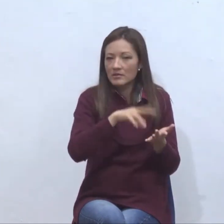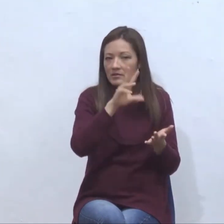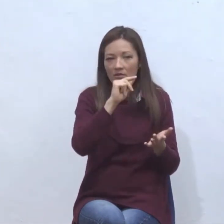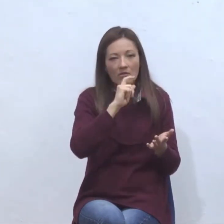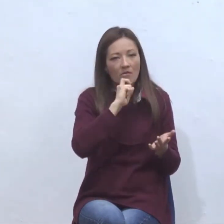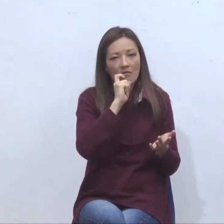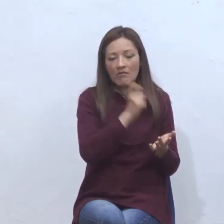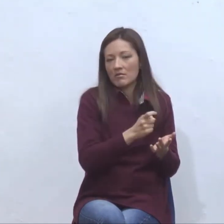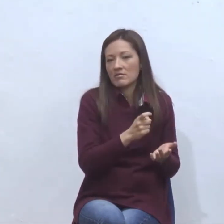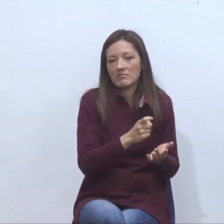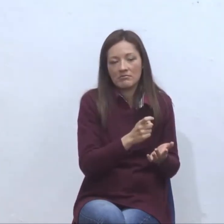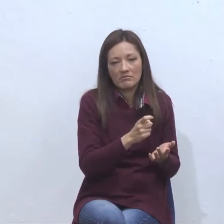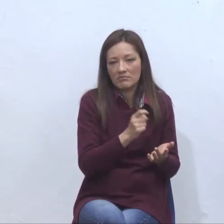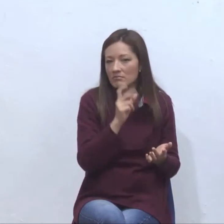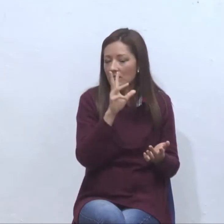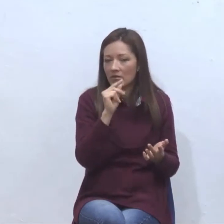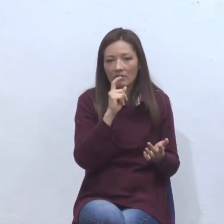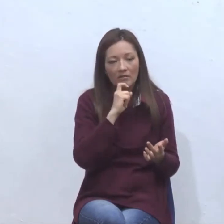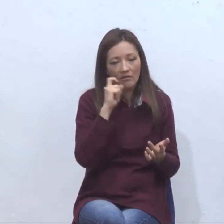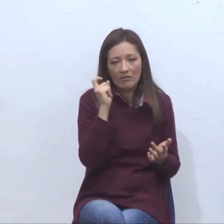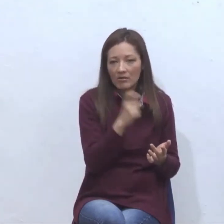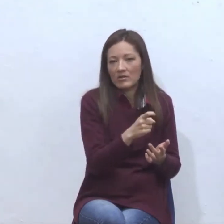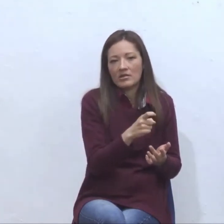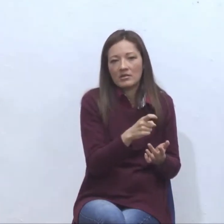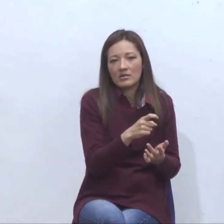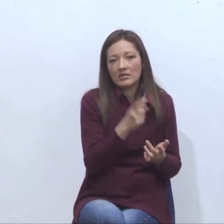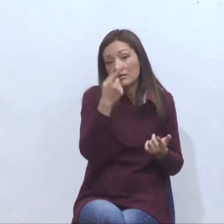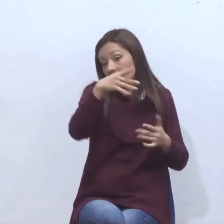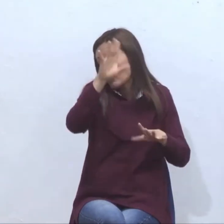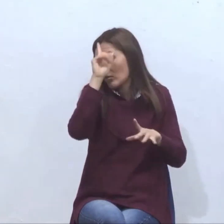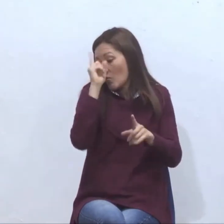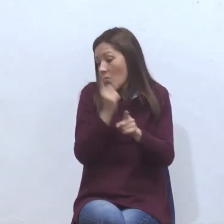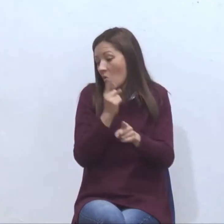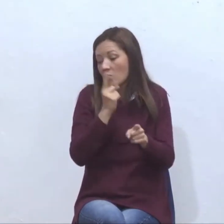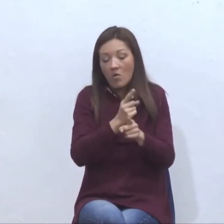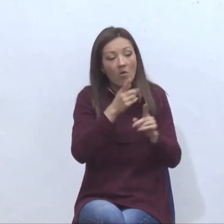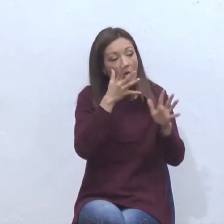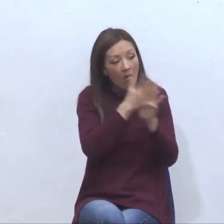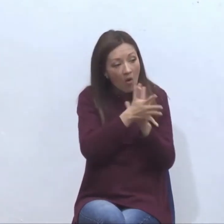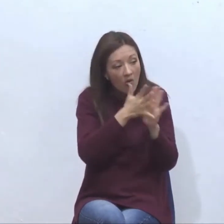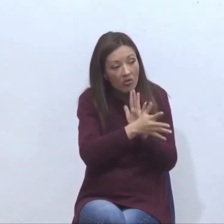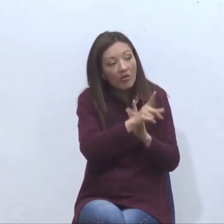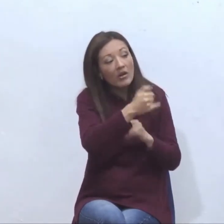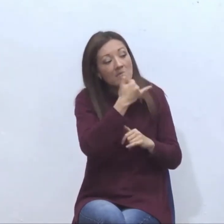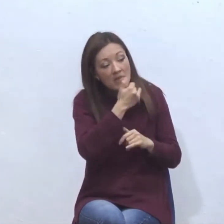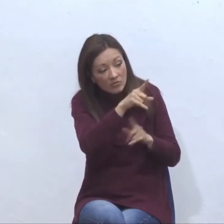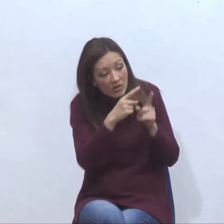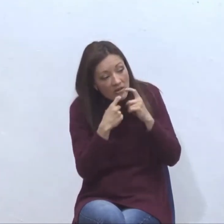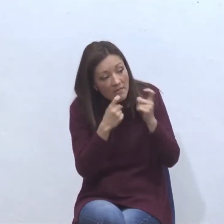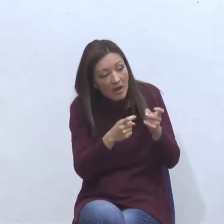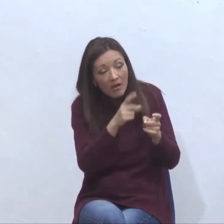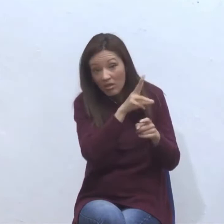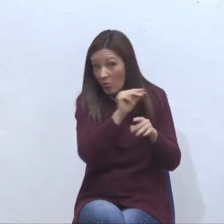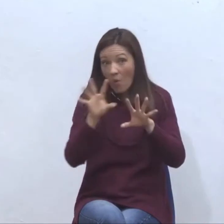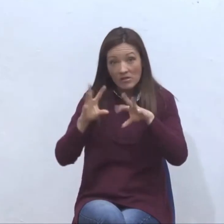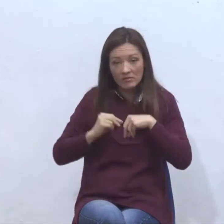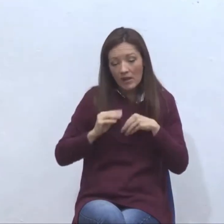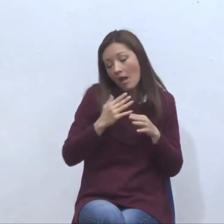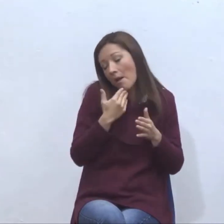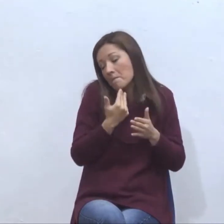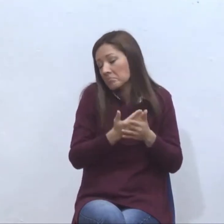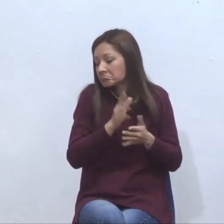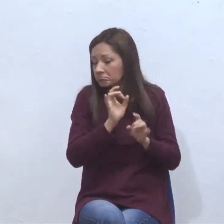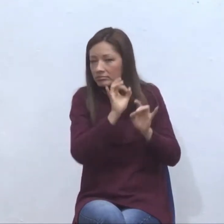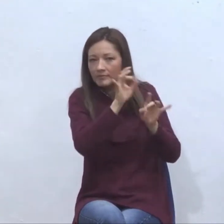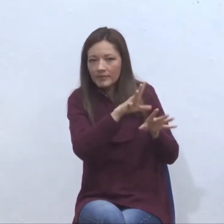odie. No lo odie. Ya usted cumplió con denunciarlo a él. Ese es el deber. Jesucristo